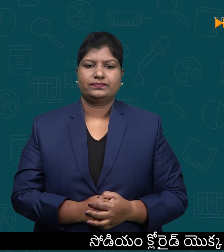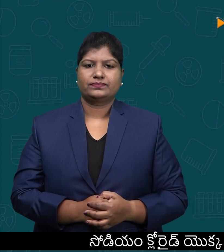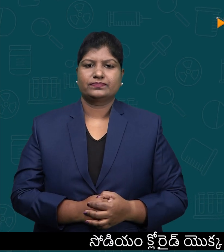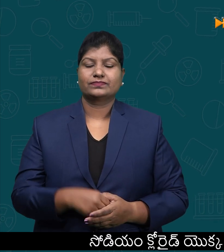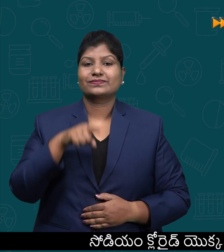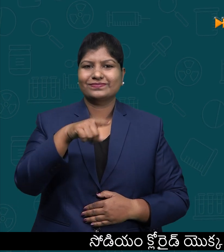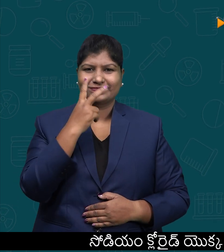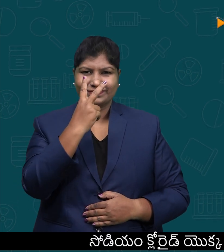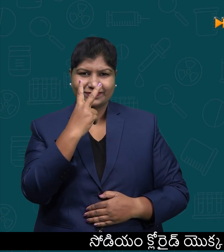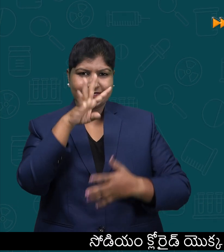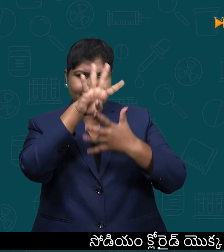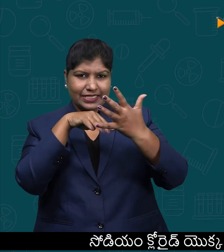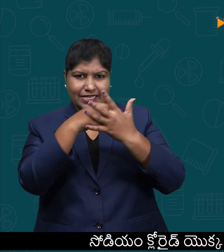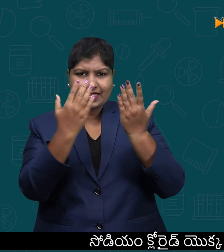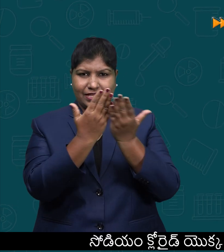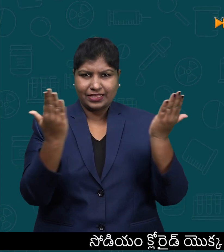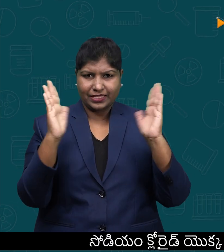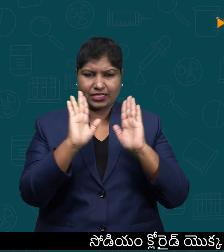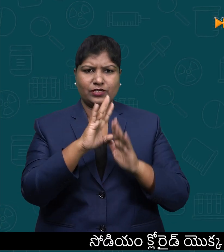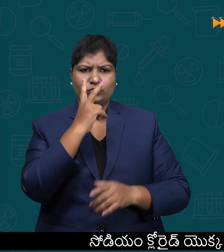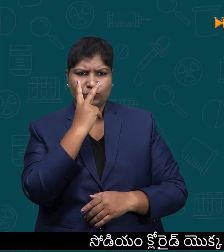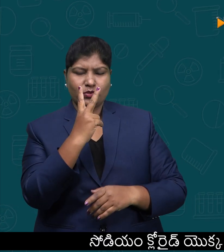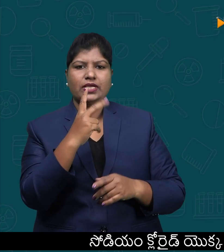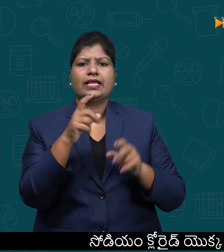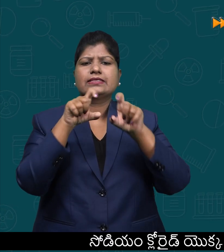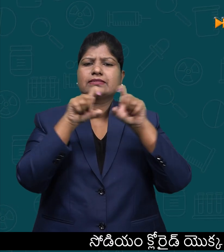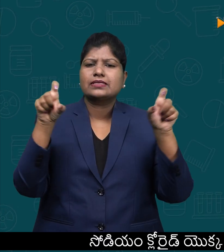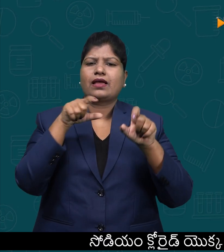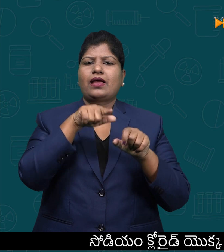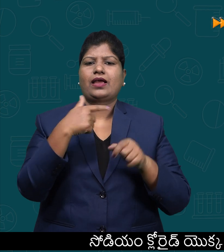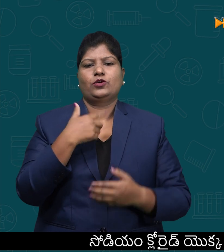సోడియం క్లోరైడ్ యొక్క క్రిస్టల్ నిర్మాణం క్రింద ఇవ్వబడింది.